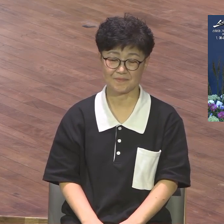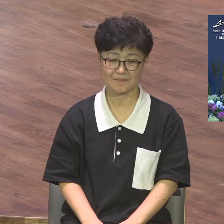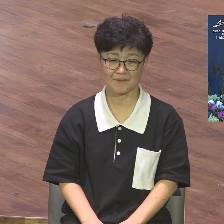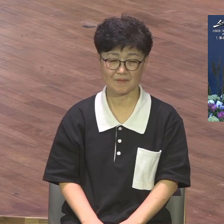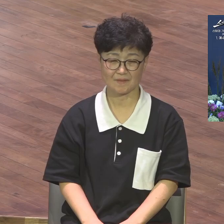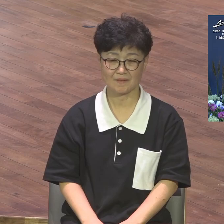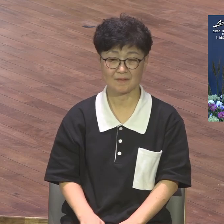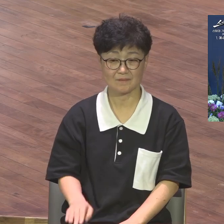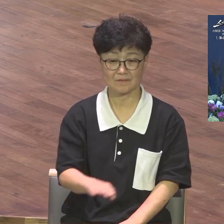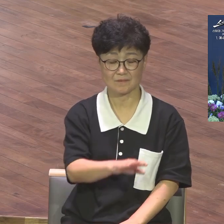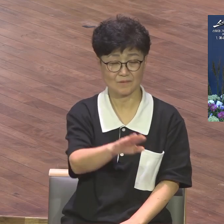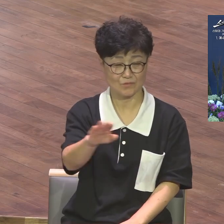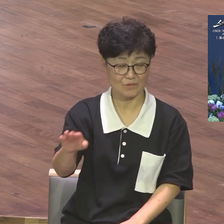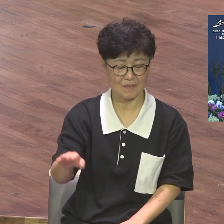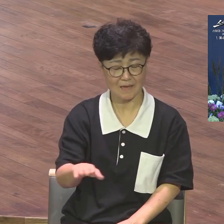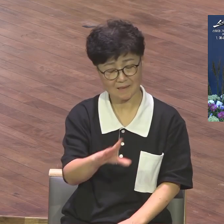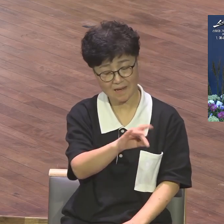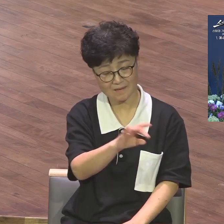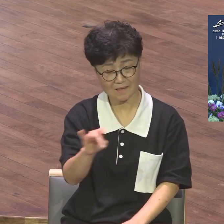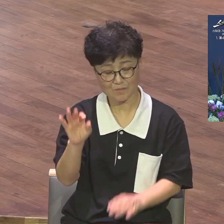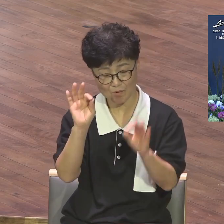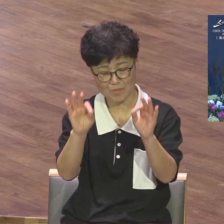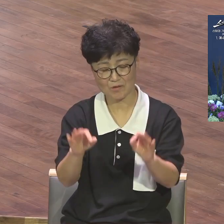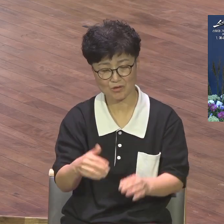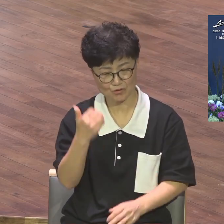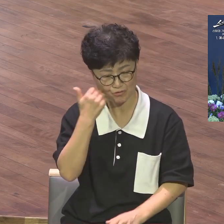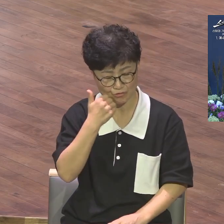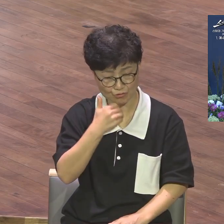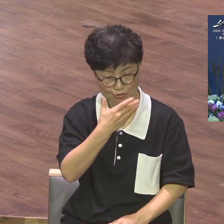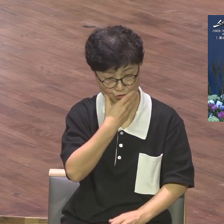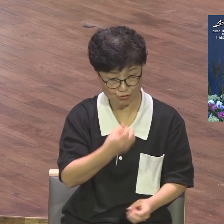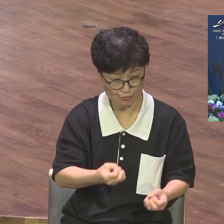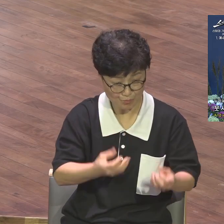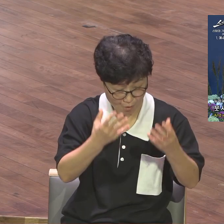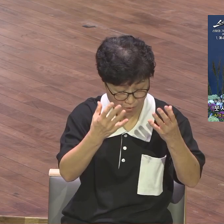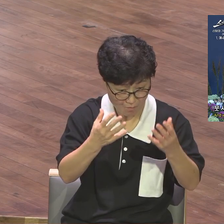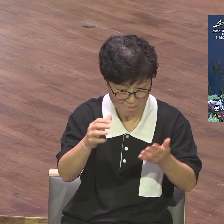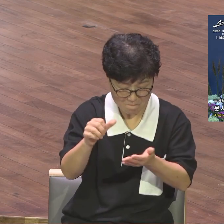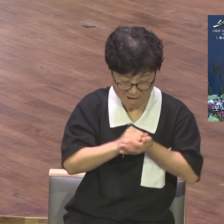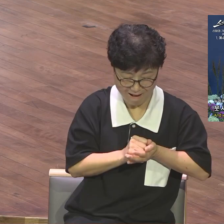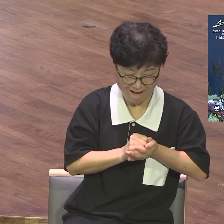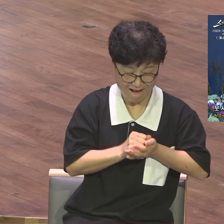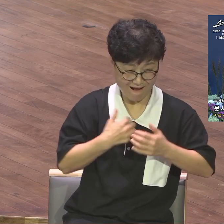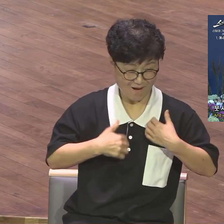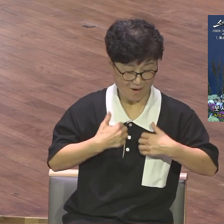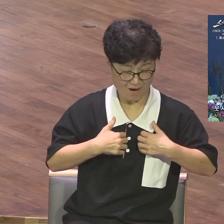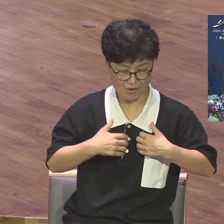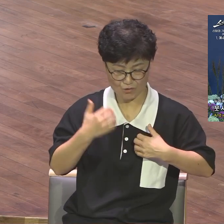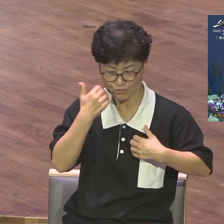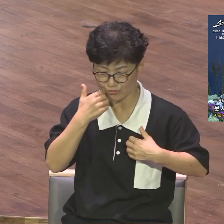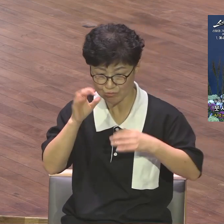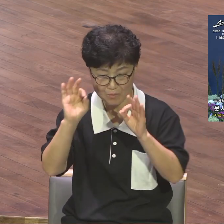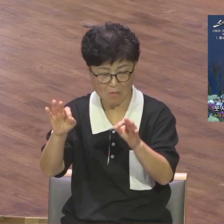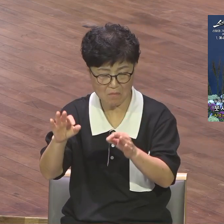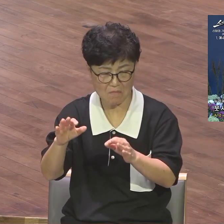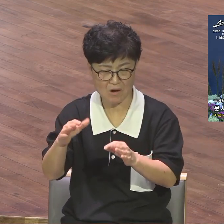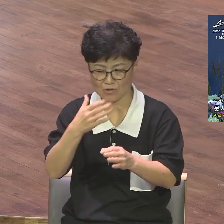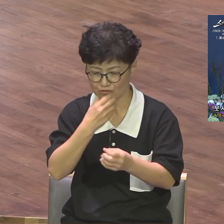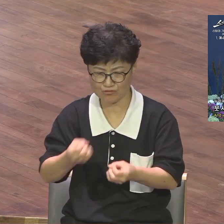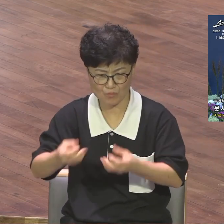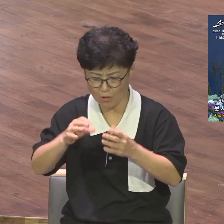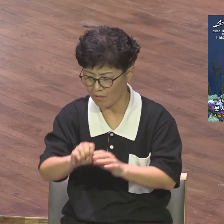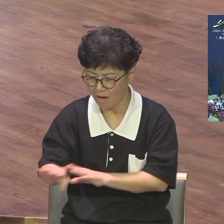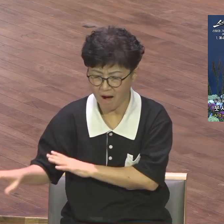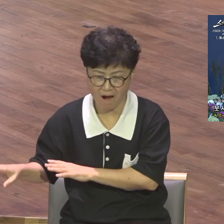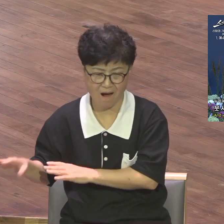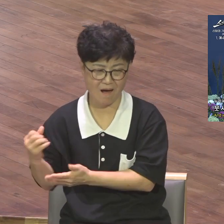누리는데 누구는 이 축복을 놓친 자들이 있습니다. 오늘 본문 7절에 보면 무사람이 보고 수군거려 이르되 저가 죄인의 집에